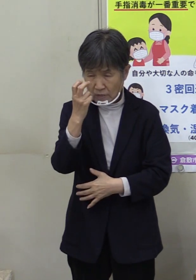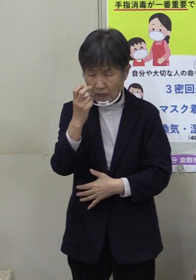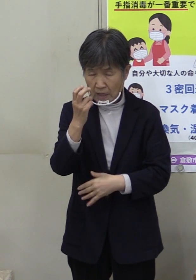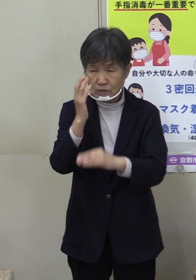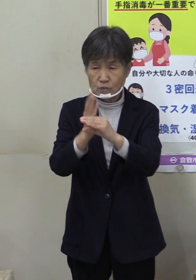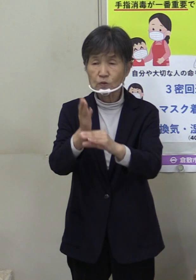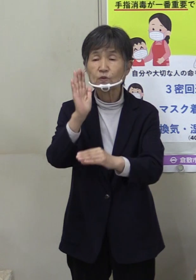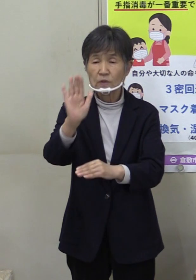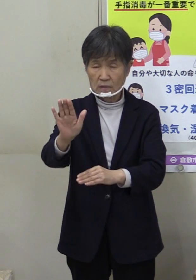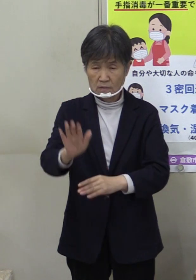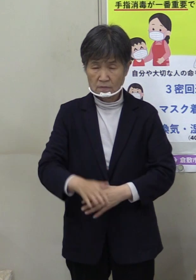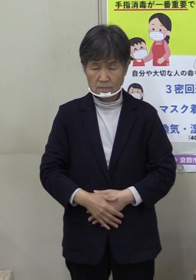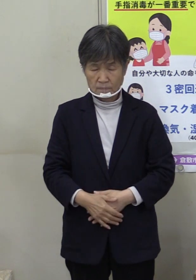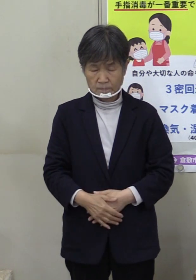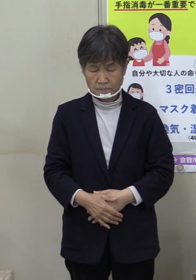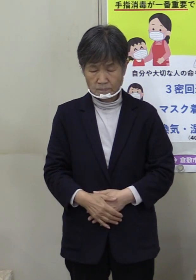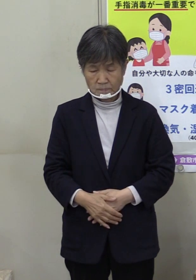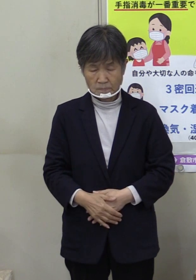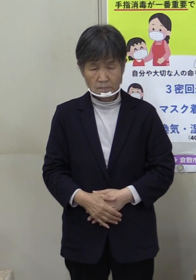ているところでございます。